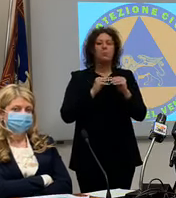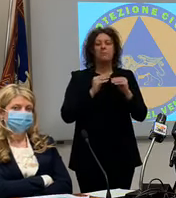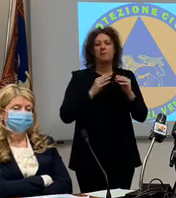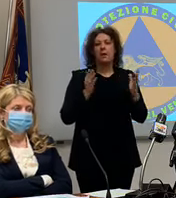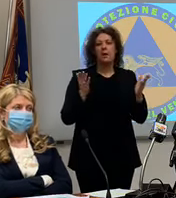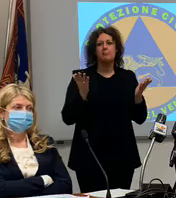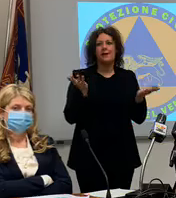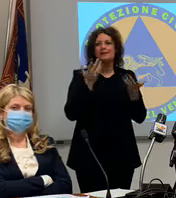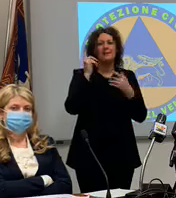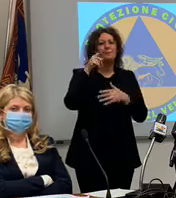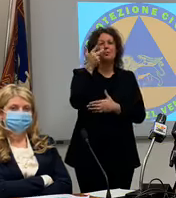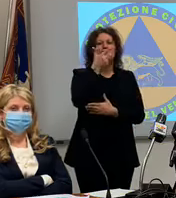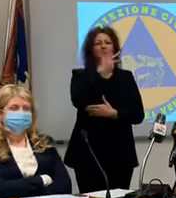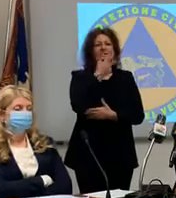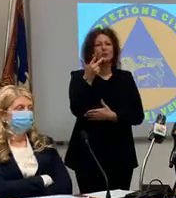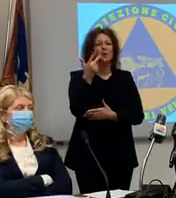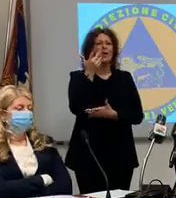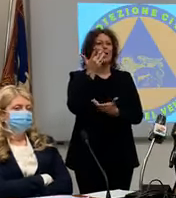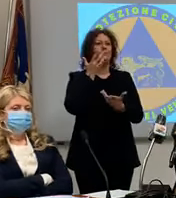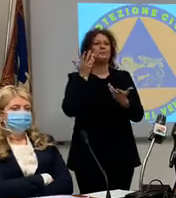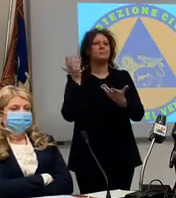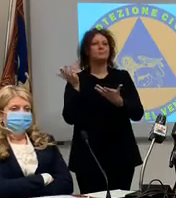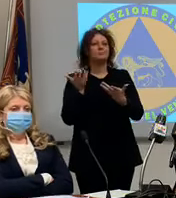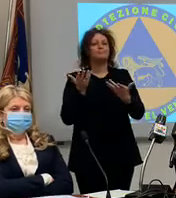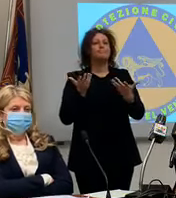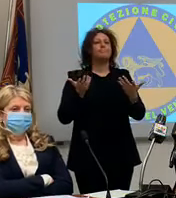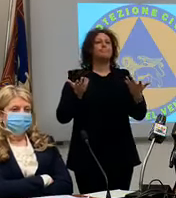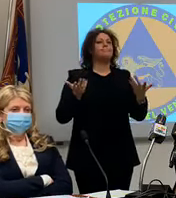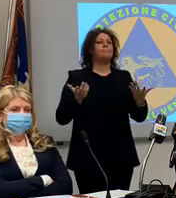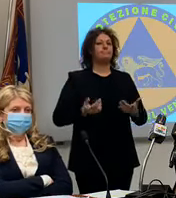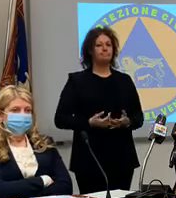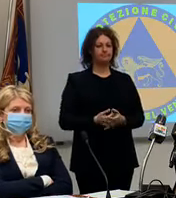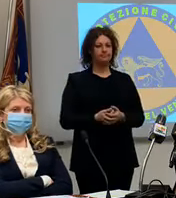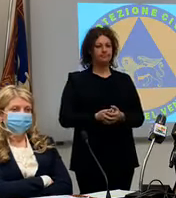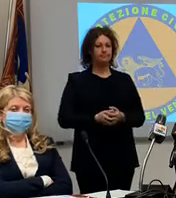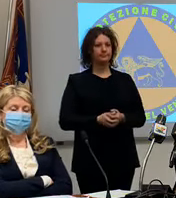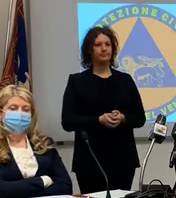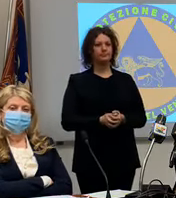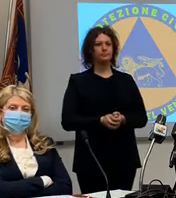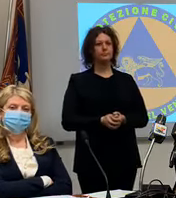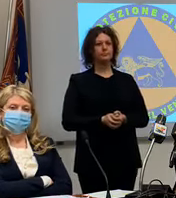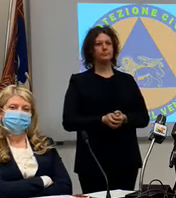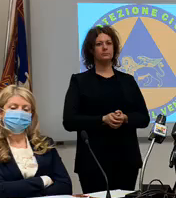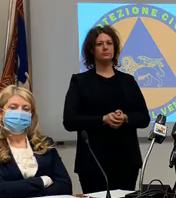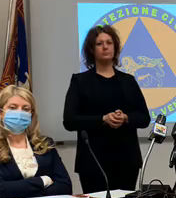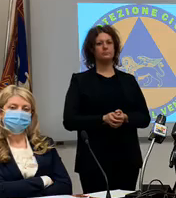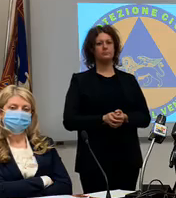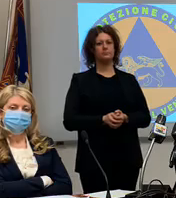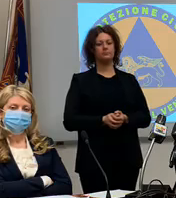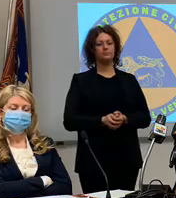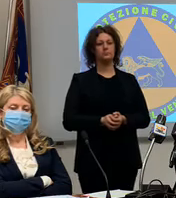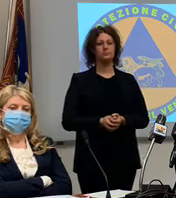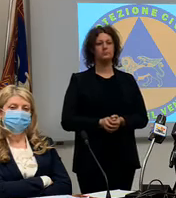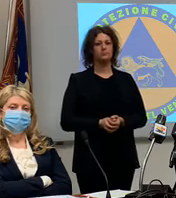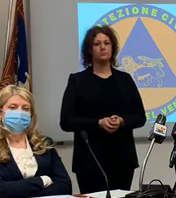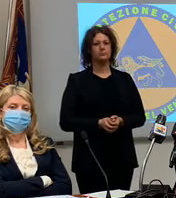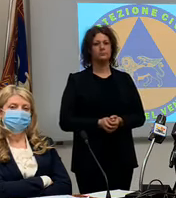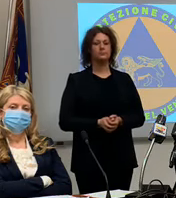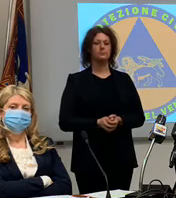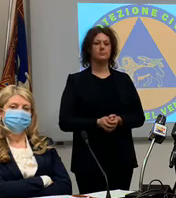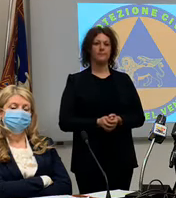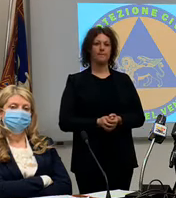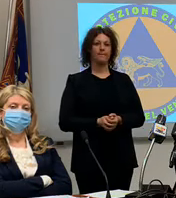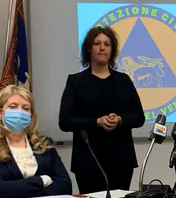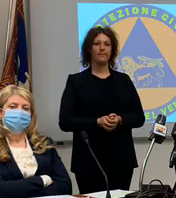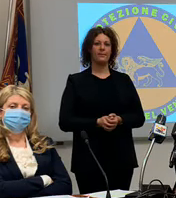ristoranti Boh non passa basta grazie grazie